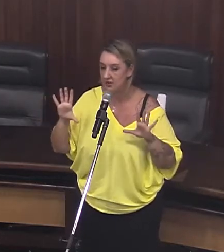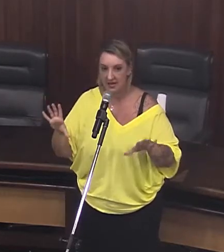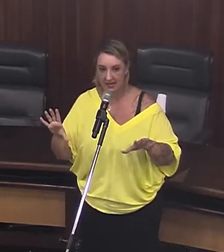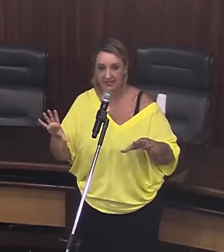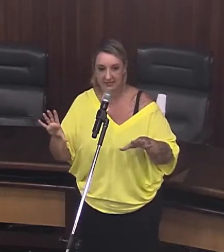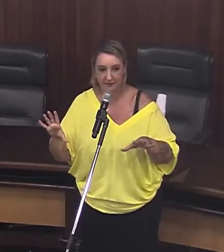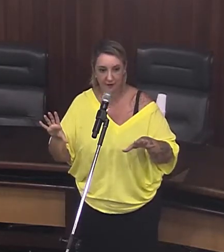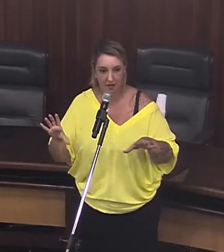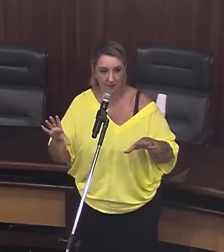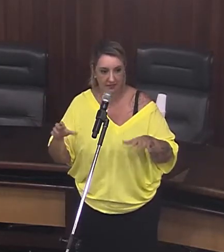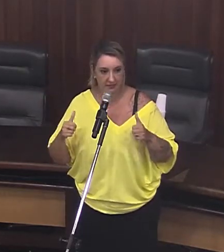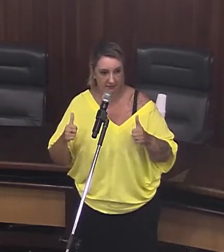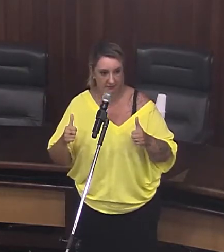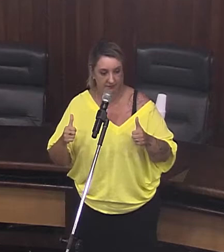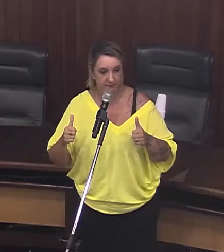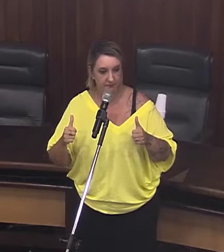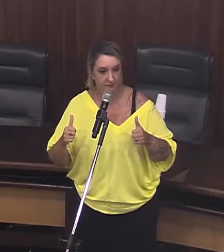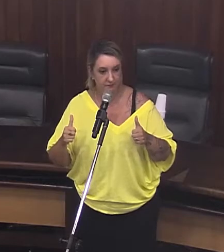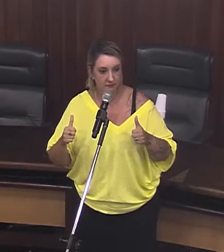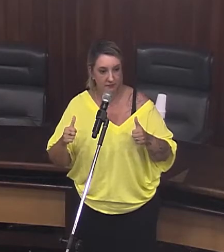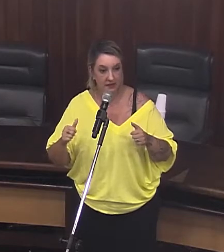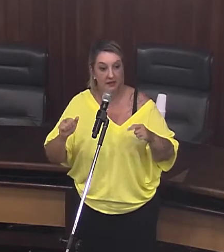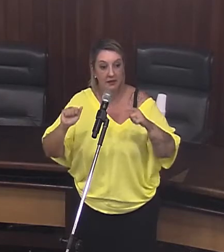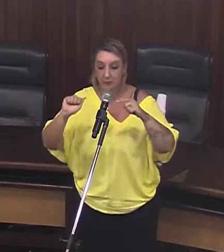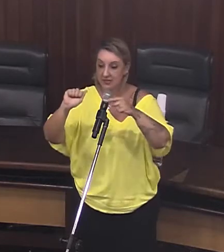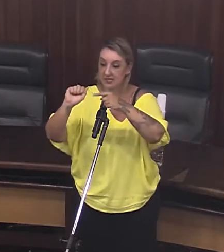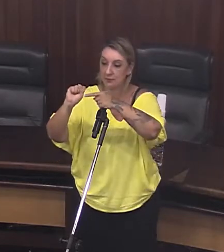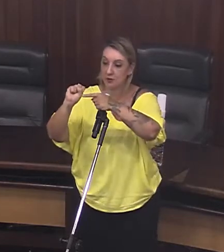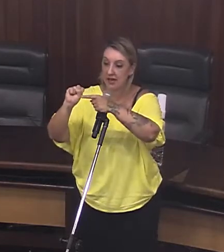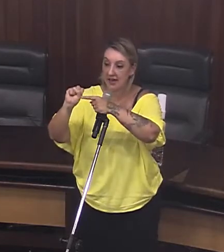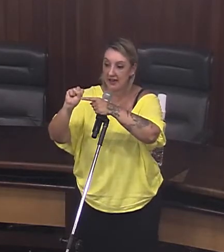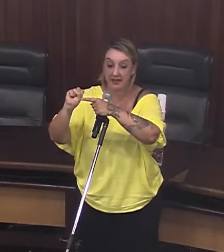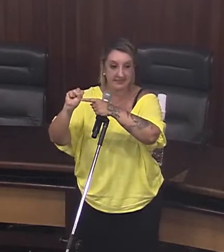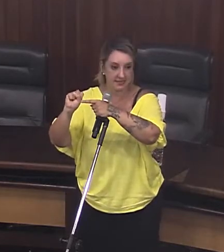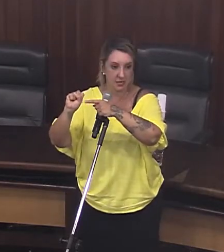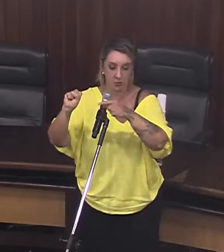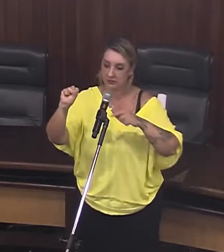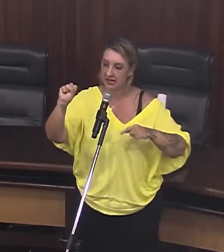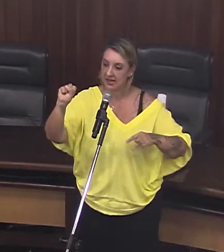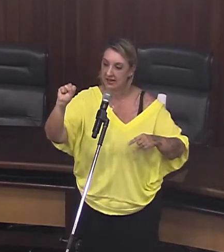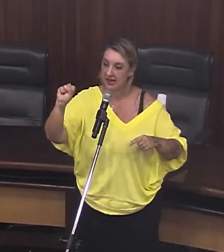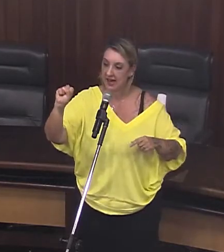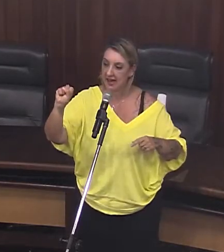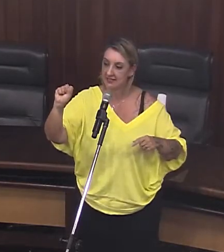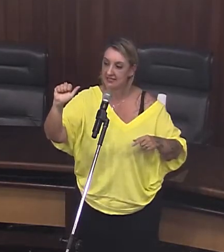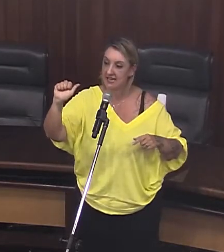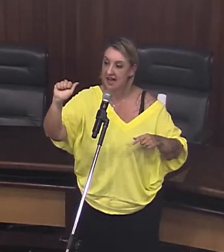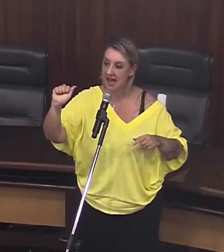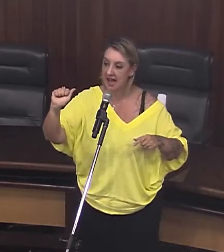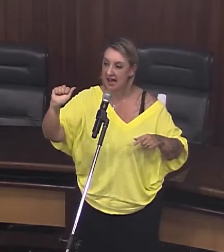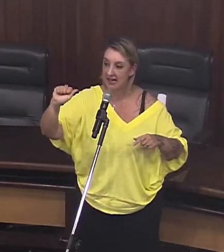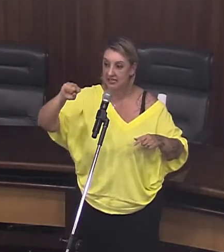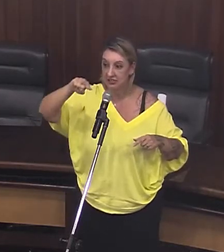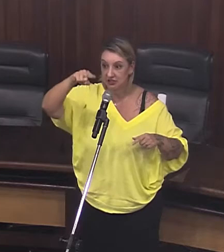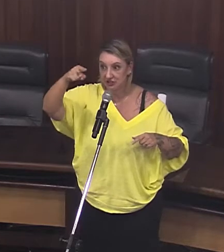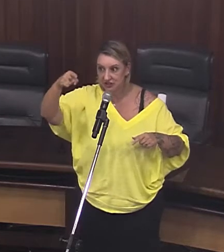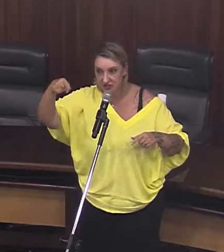é dessa forma. Por exemplo, são, né? S, A,